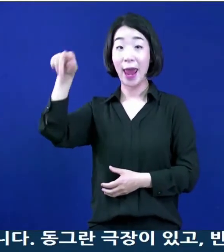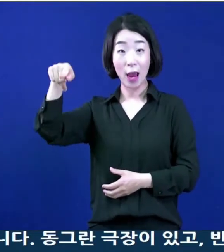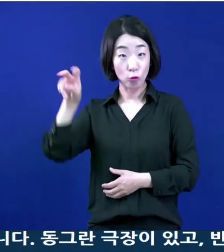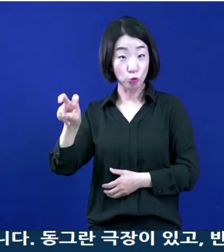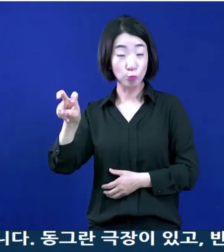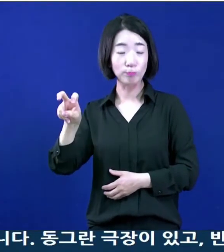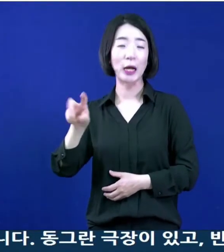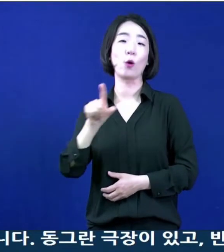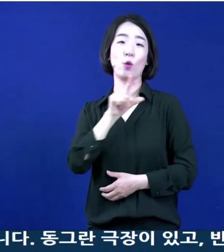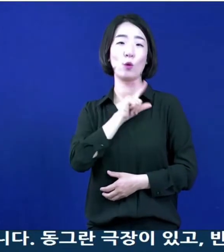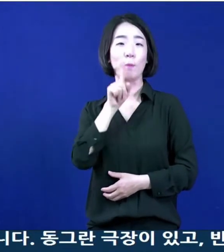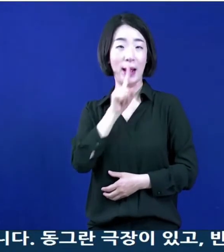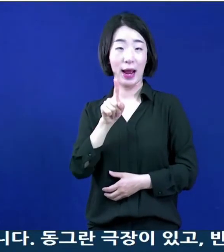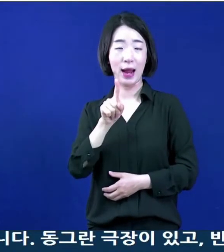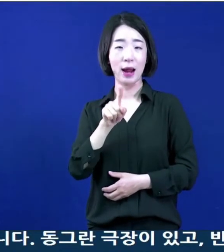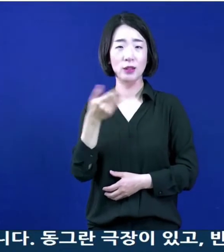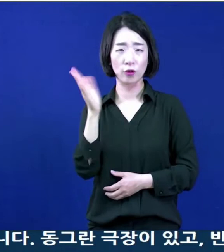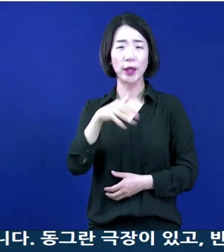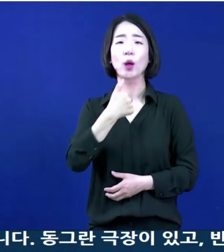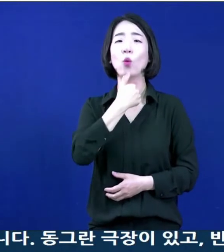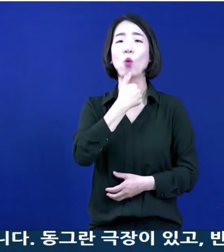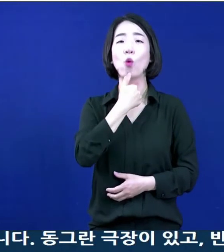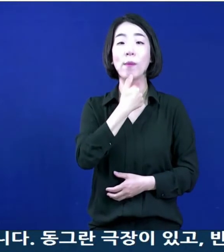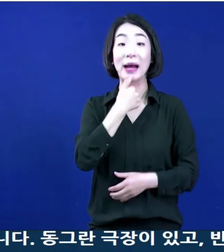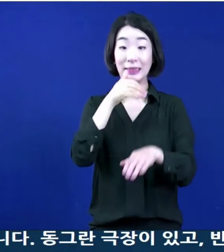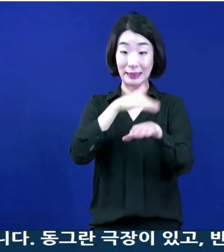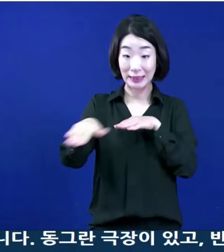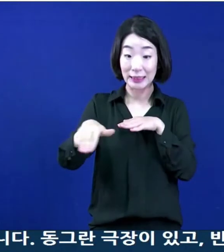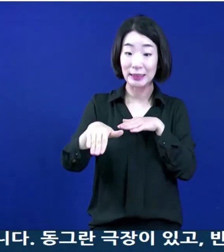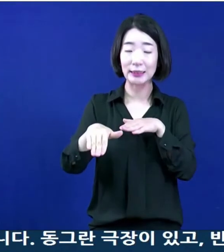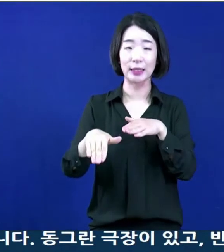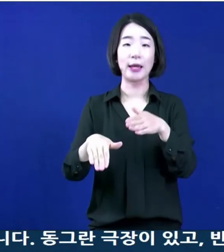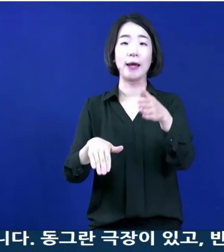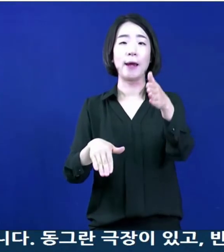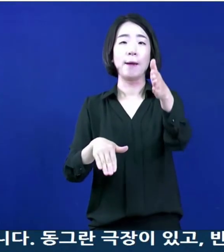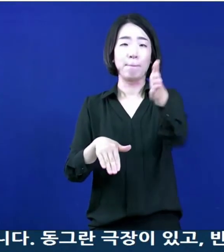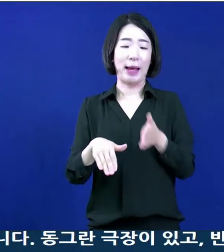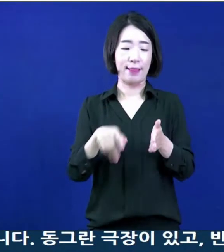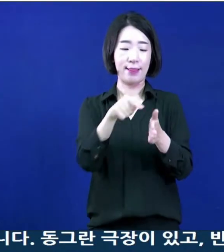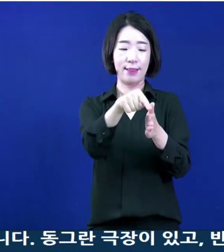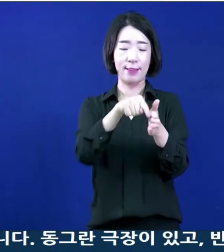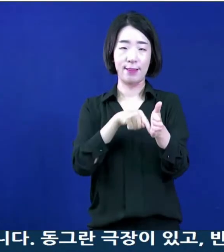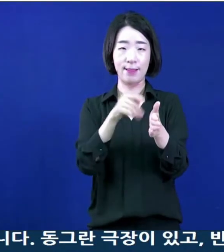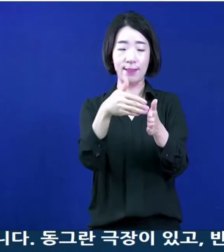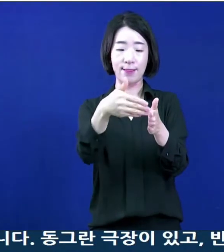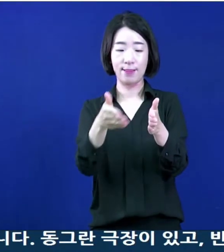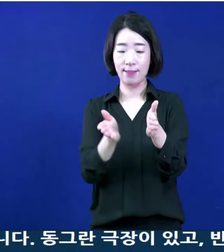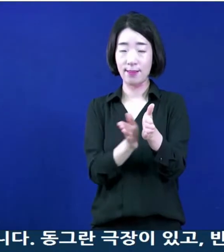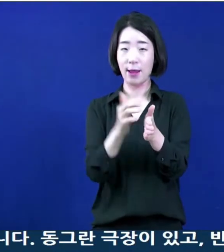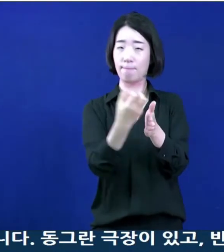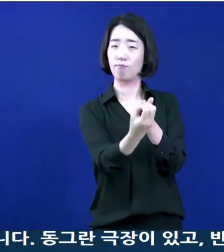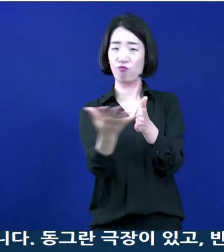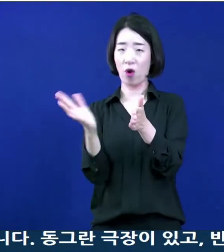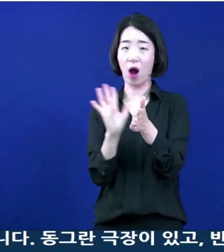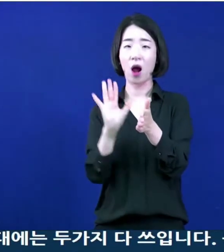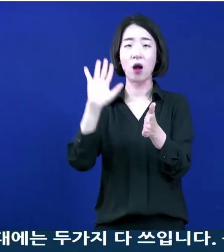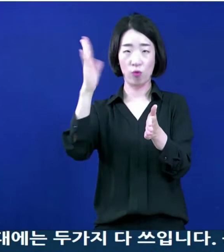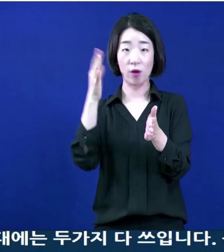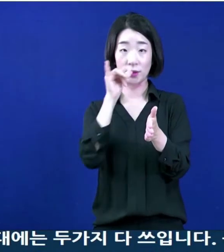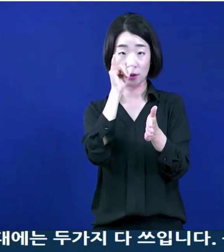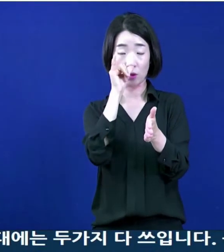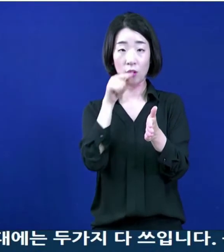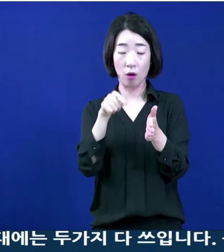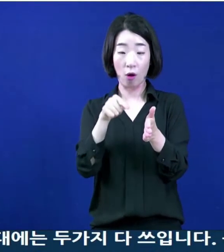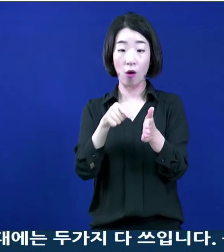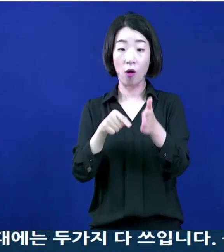그 원래 로마식은 저렇게 반연극 반이에요. 완전히 둥그란 건 사실 그리스식입니다. 근데 저렇게 반